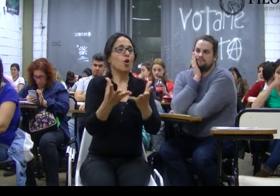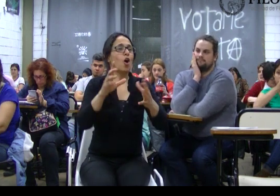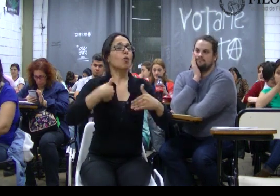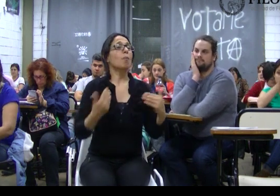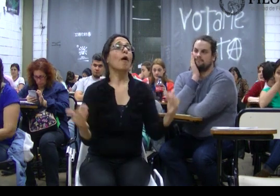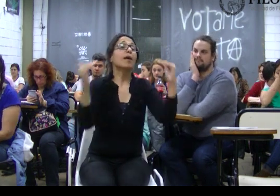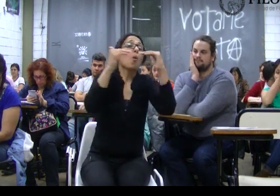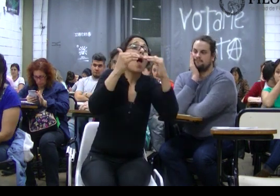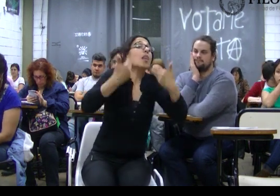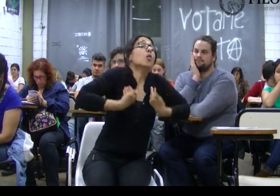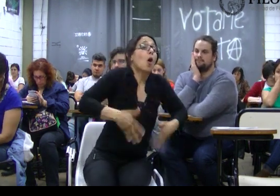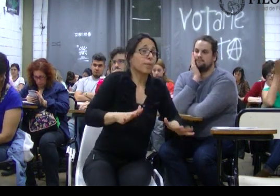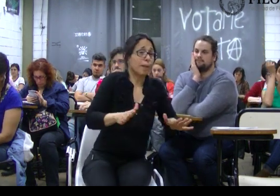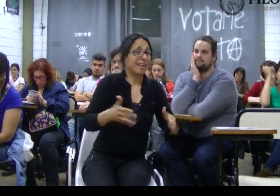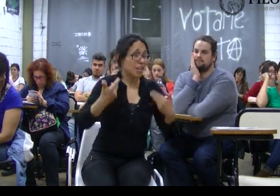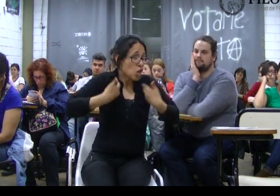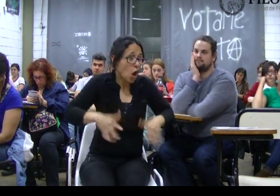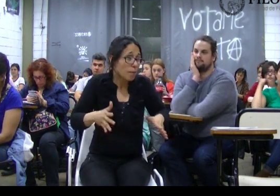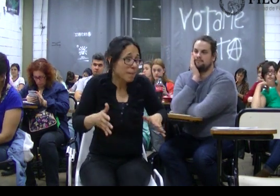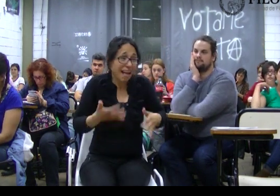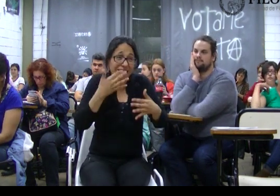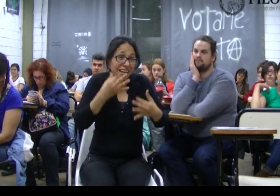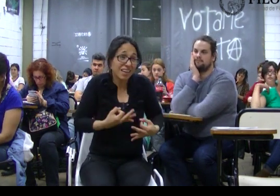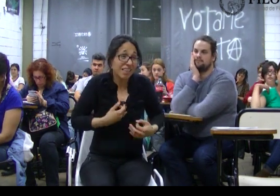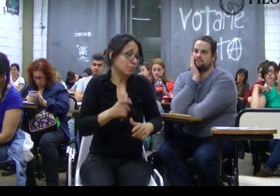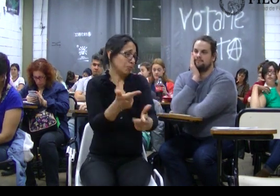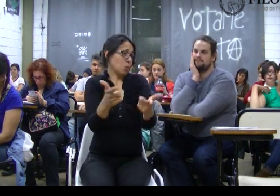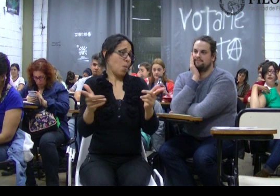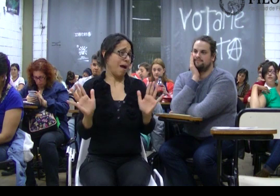La normalidad no existe, no es nadie, son los padres.